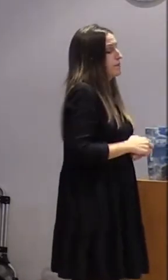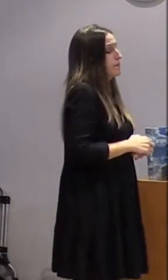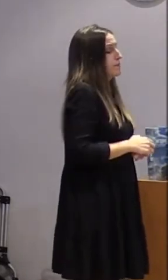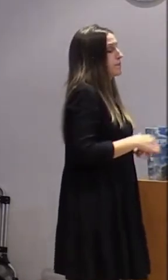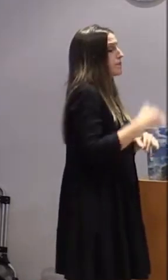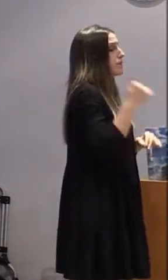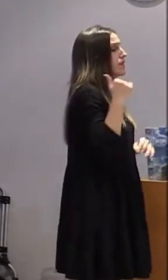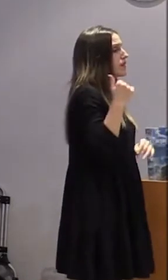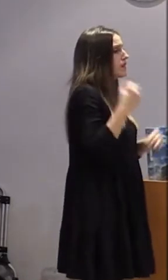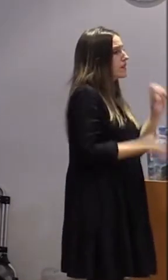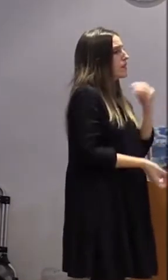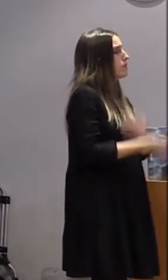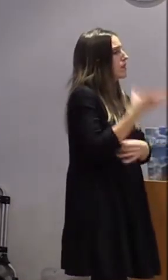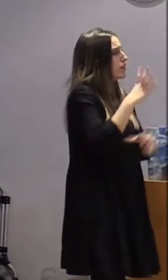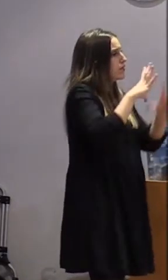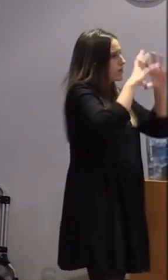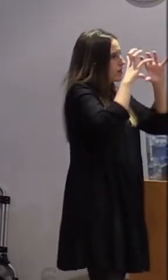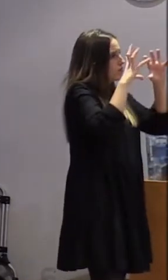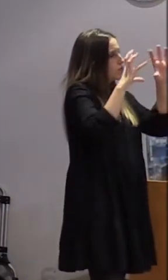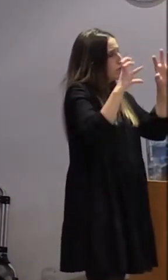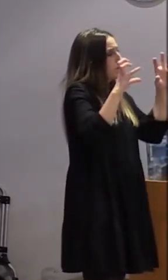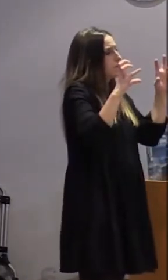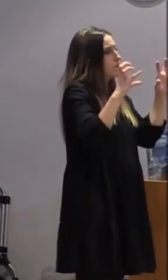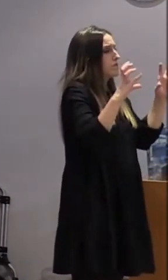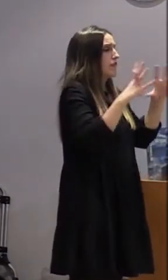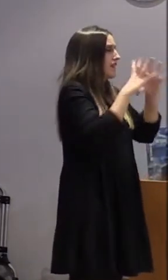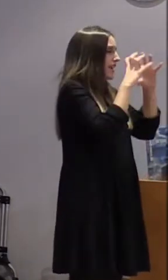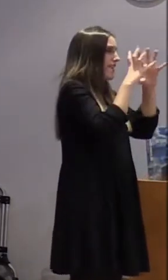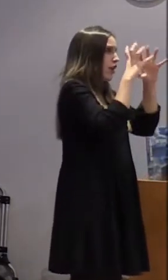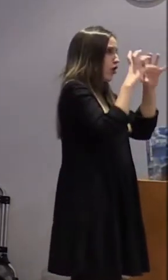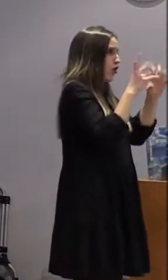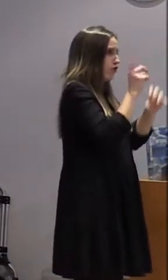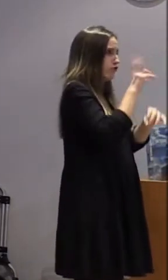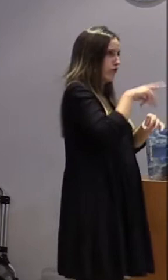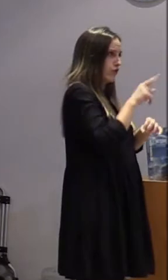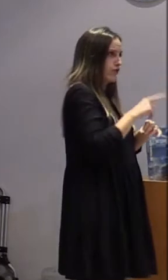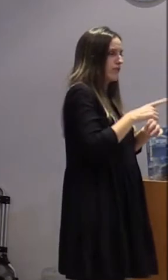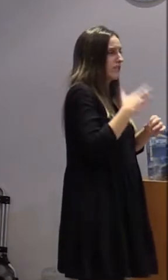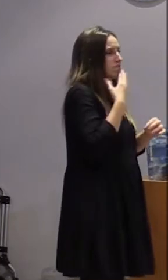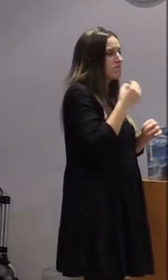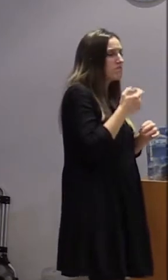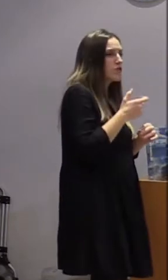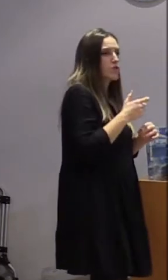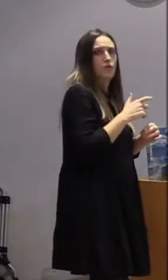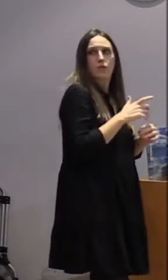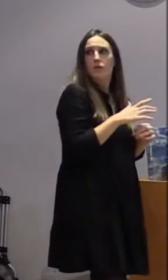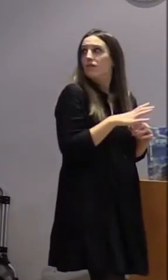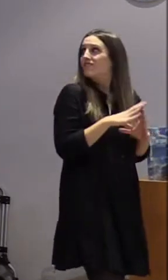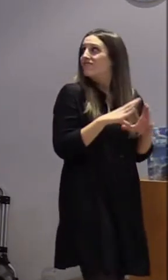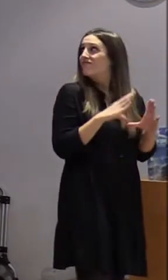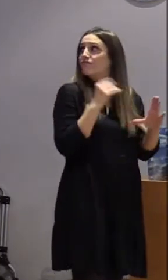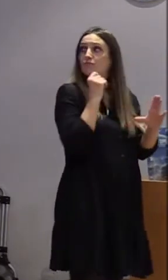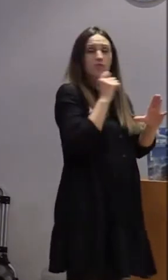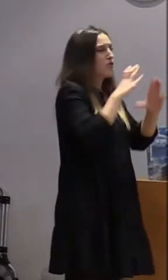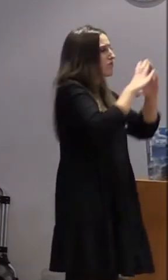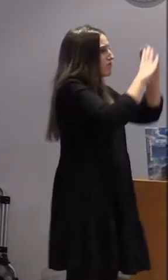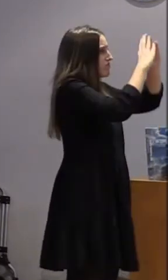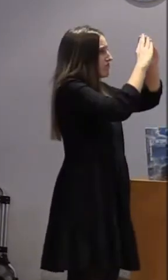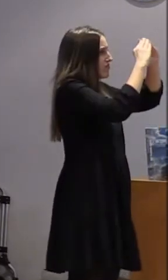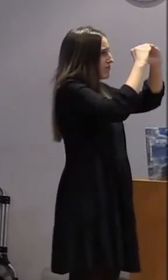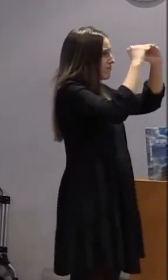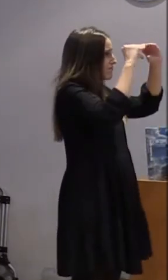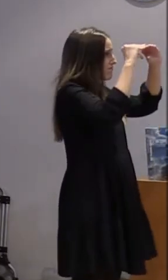Y aparecen unas nubes que no son la nube de Algodón, que no. Estas están un poco aplastadas, ¿no?